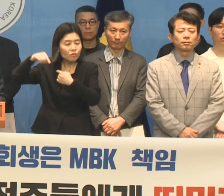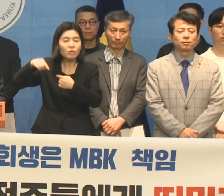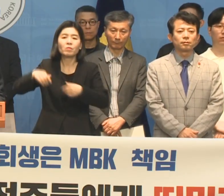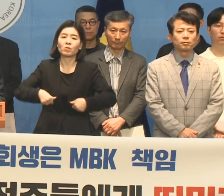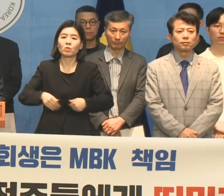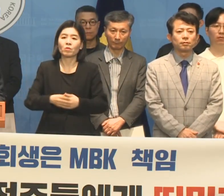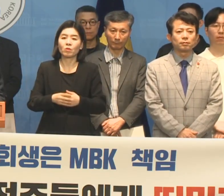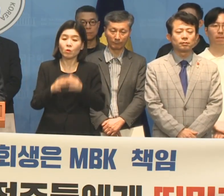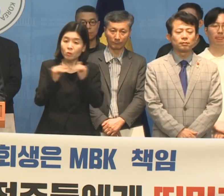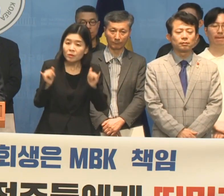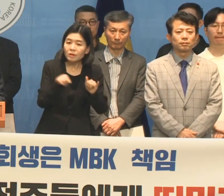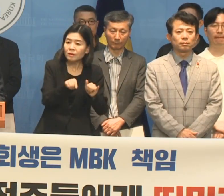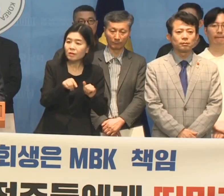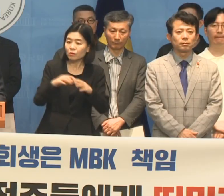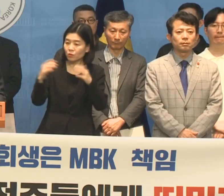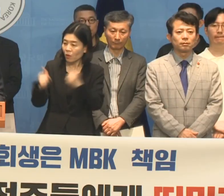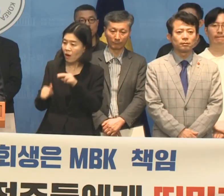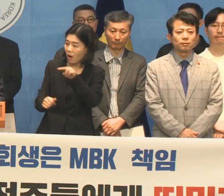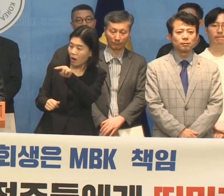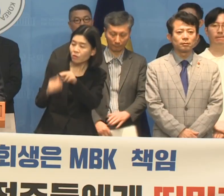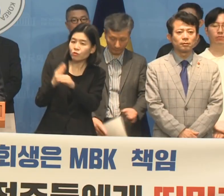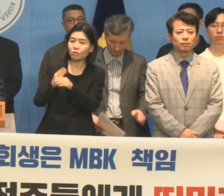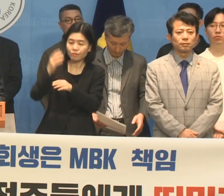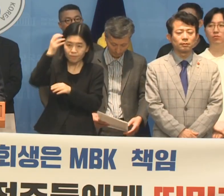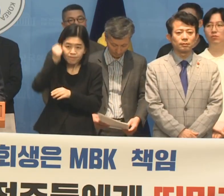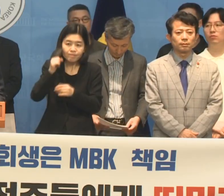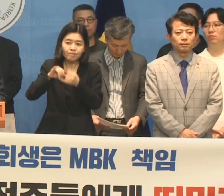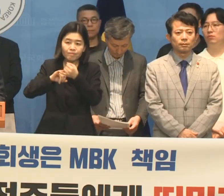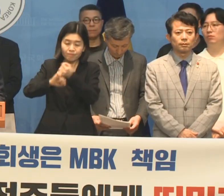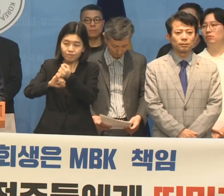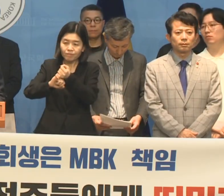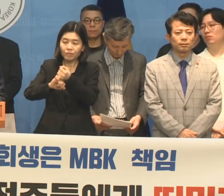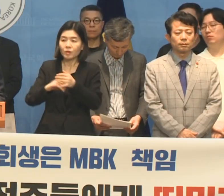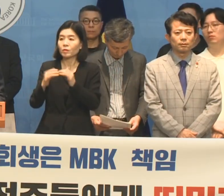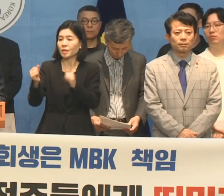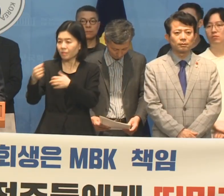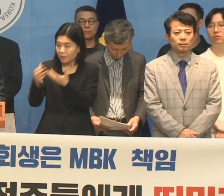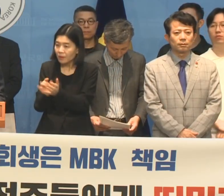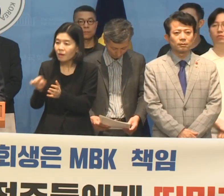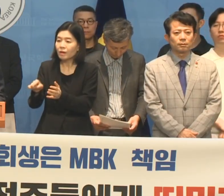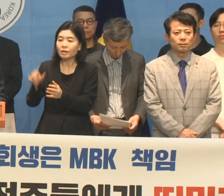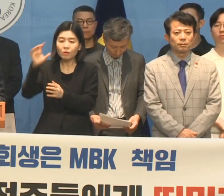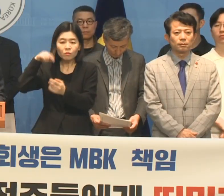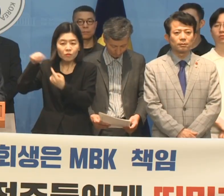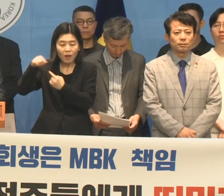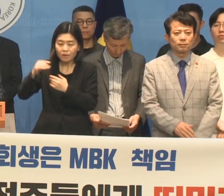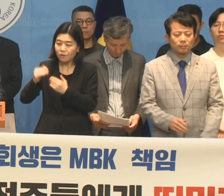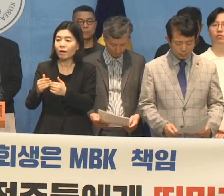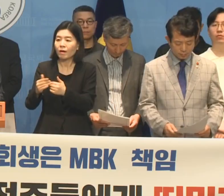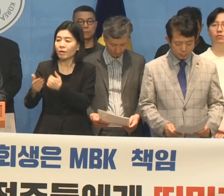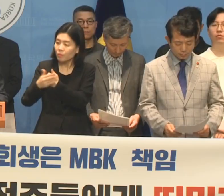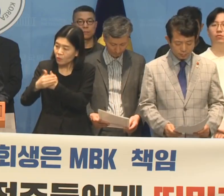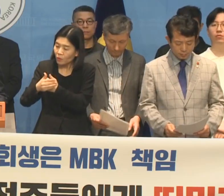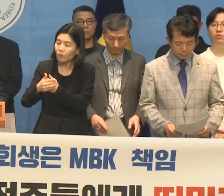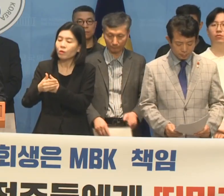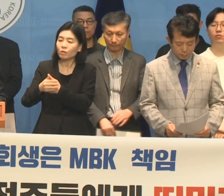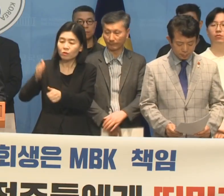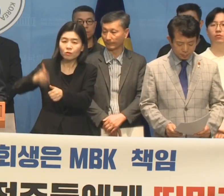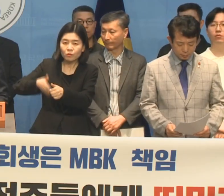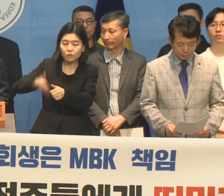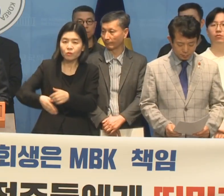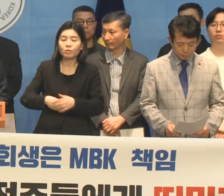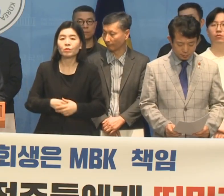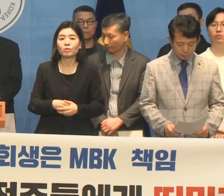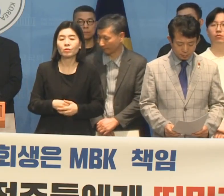국민이 국회를 지켜보고 있다는 것 명심하시고 국민의힘도 청문회 절차에 적극적으로 협조해 주시길 한번